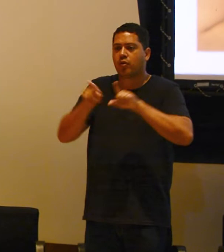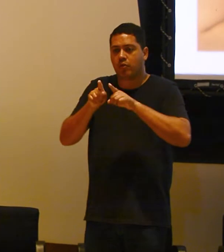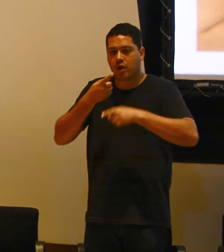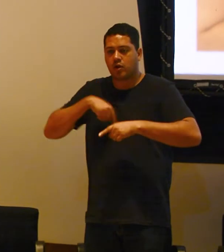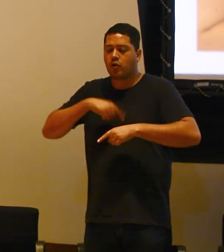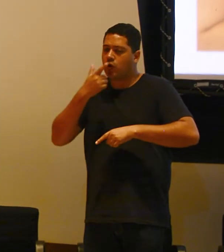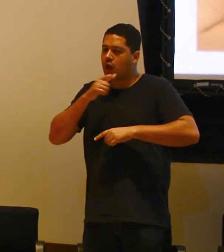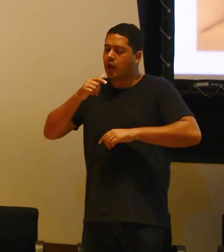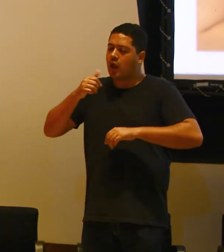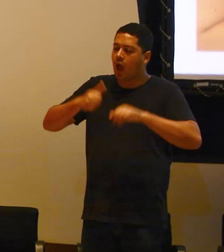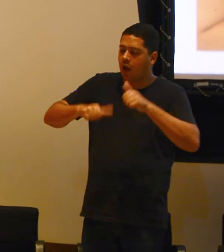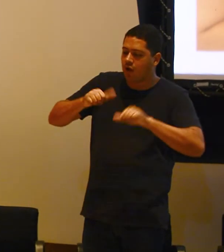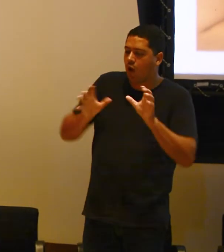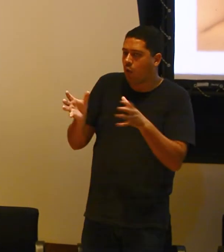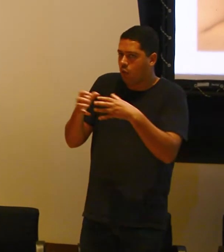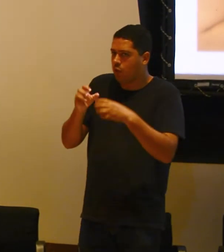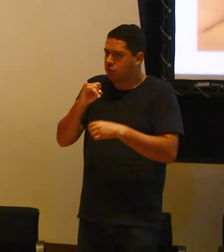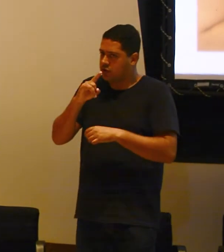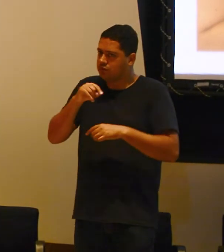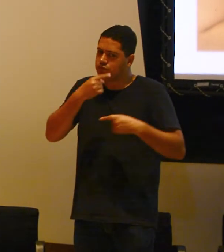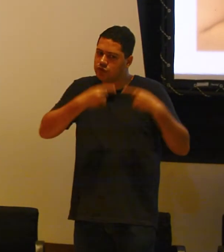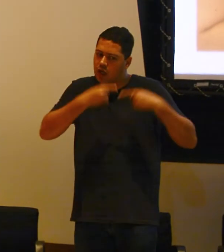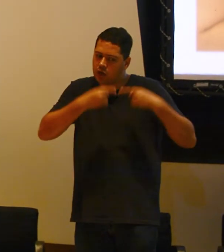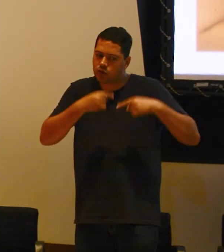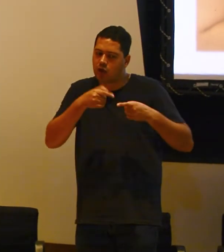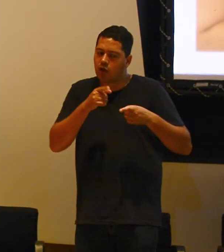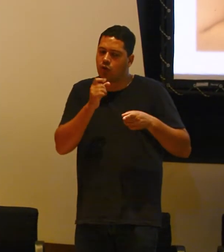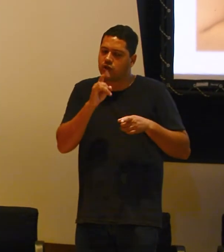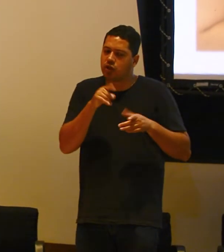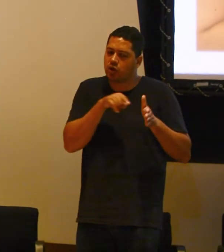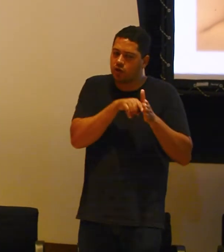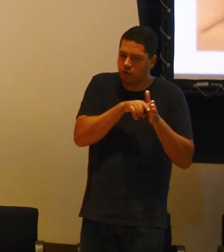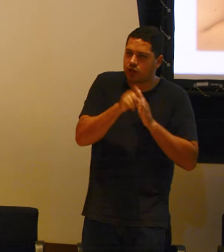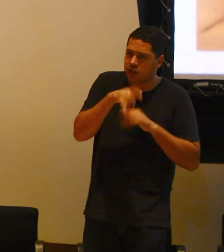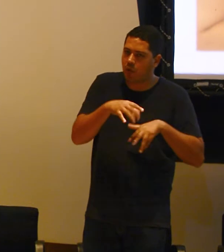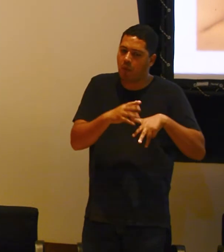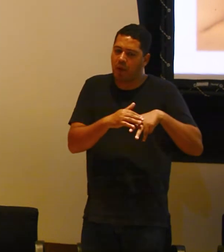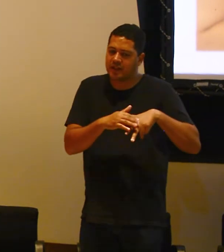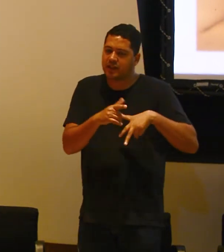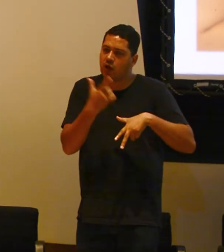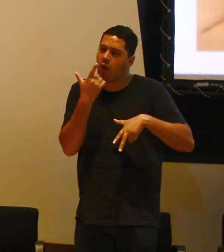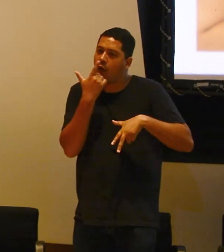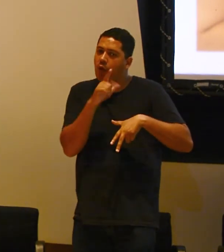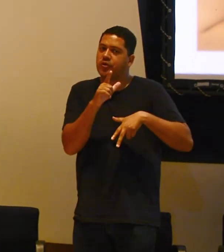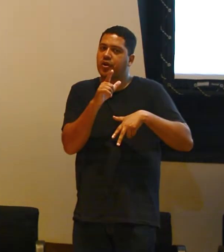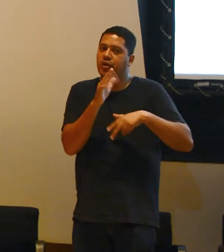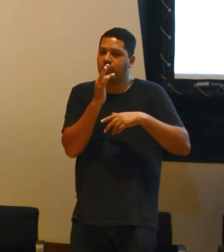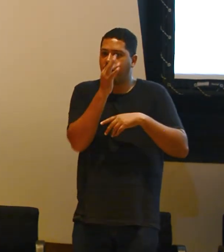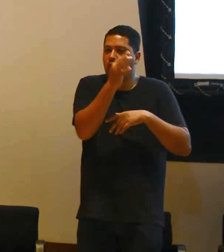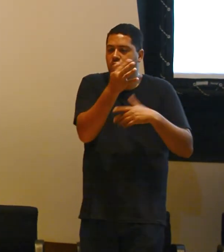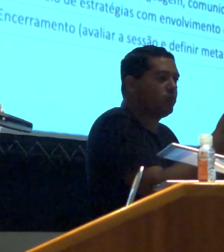conseguindo avaliar com a equipe se essa discussão, se esse prognóstico, né, se esse paciente vai chegar no prognóstico que ele espera aí com